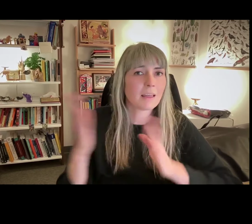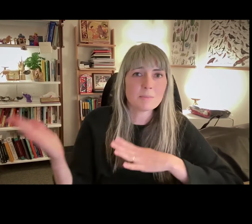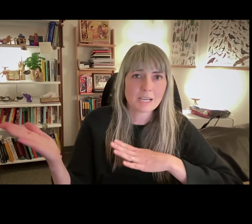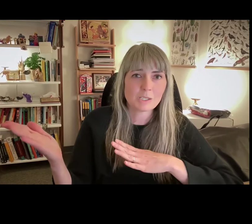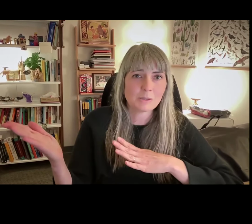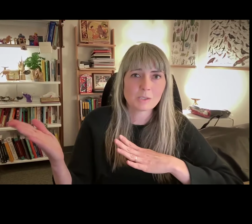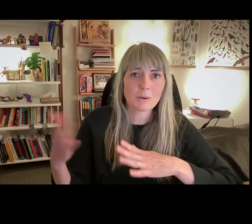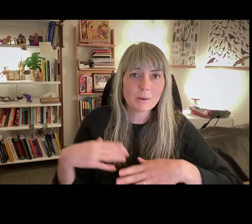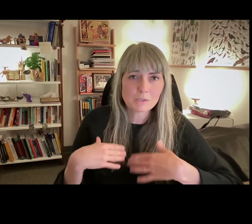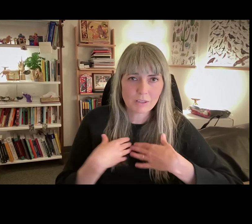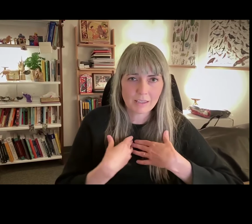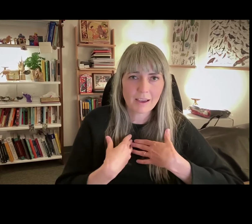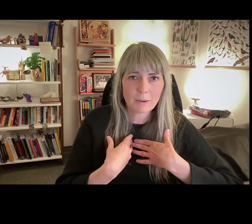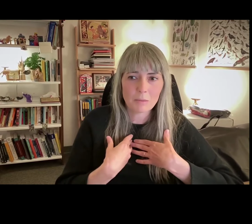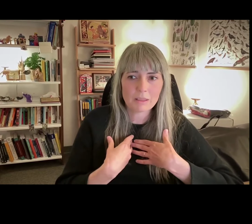reacciones, pueden sentirse